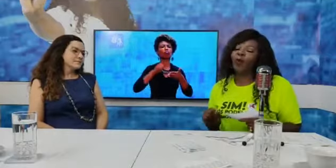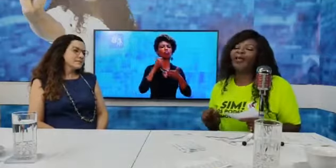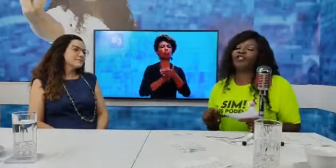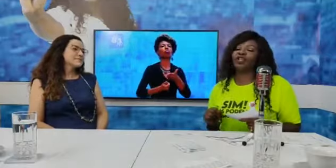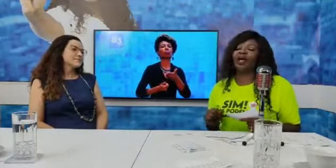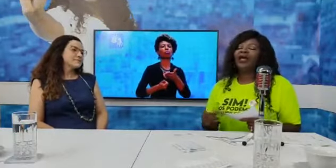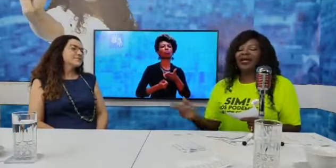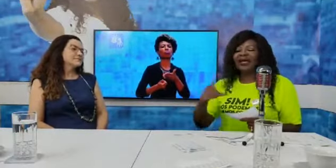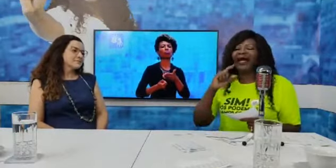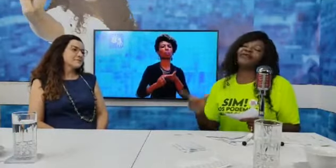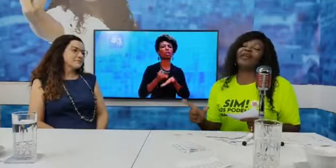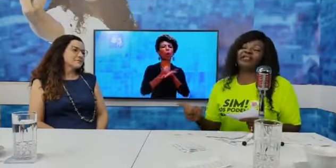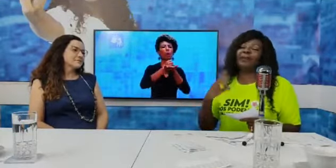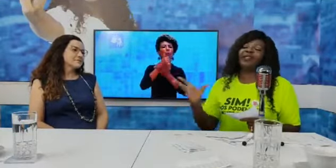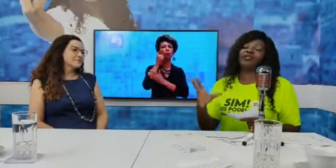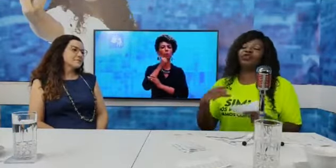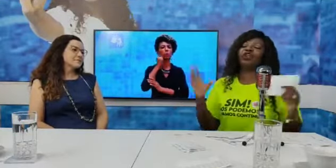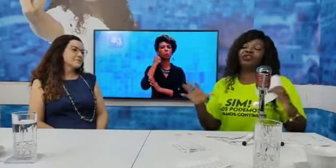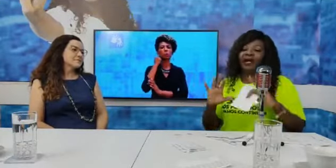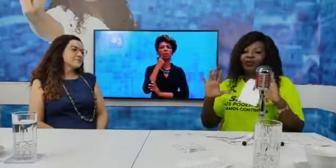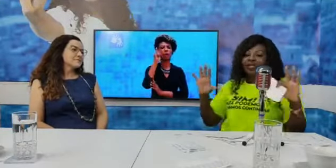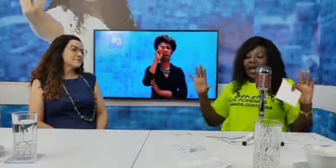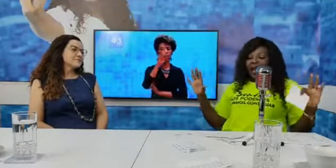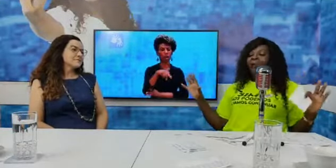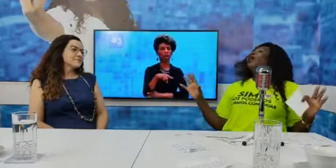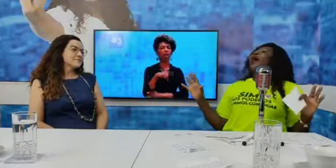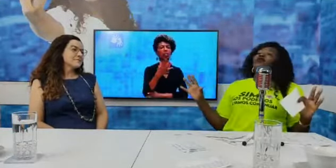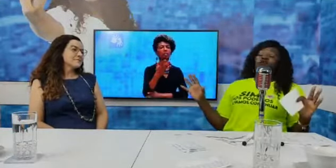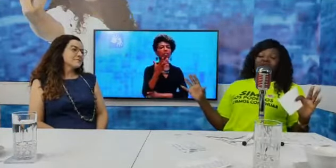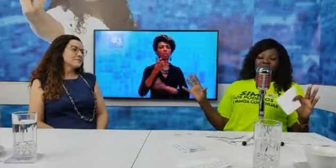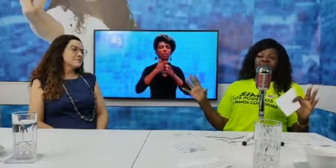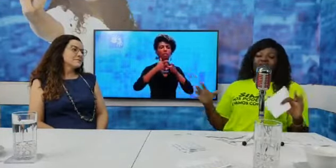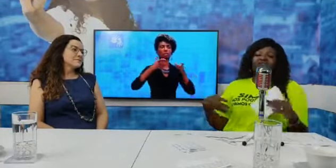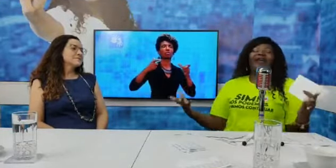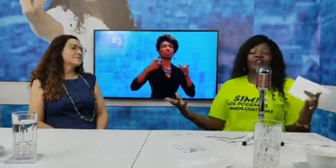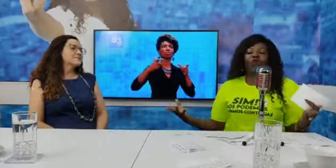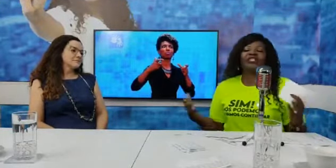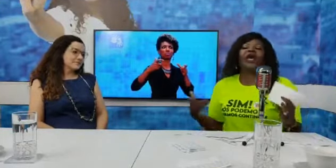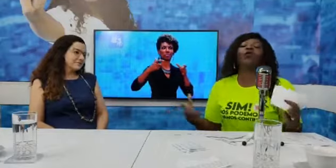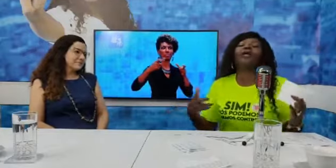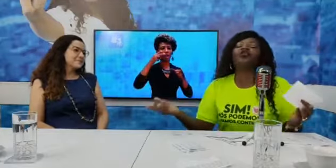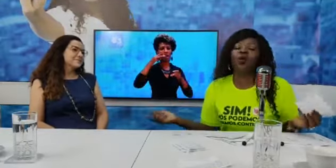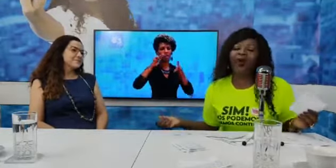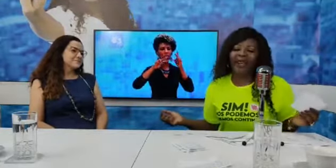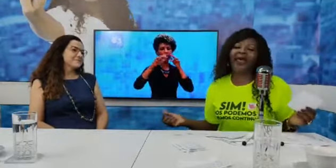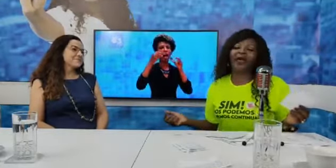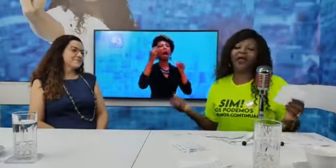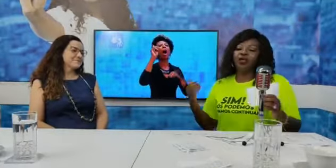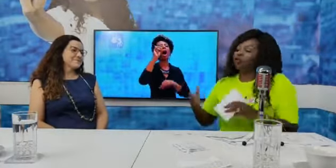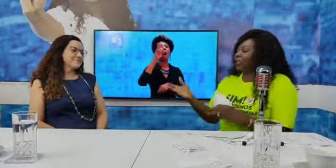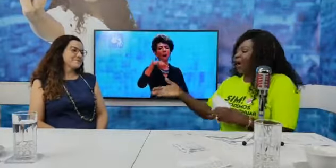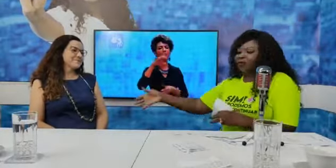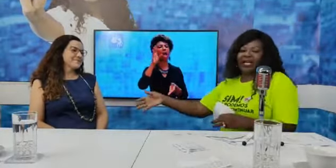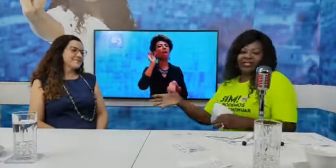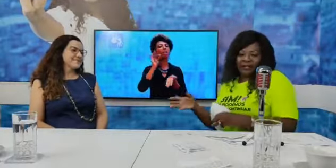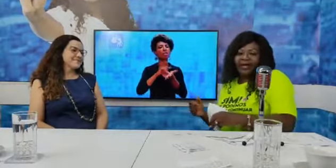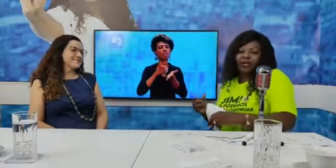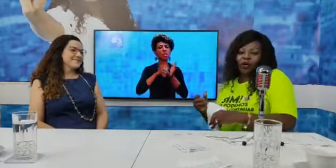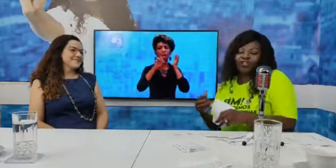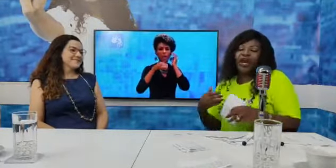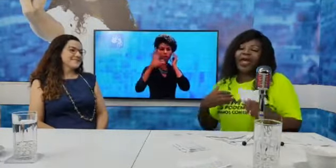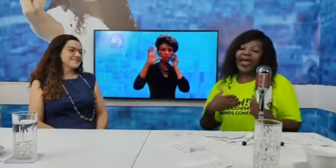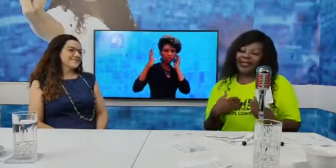mulheres comprometidas. E às vezes é preciso que nós venhamos ampliar os horizontes e ver as coisas realmente como ela é. E o que está